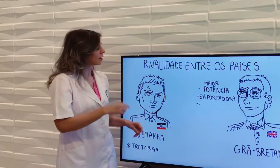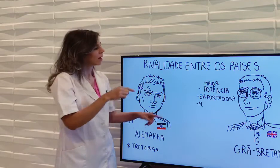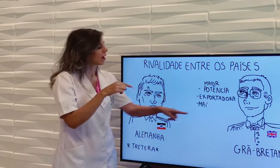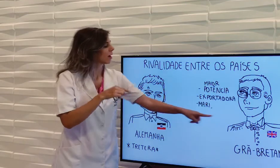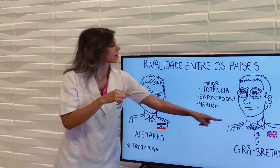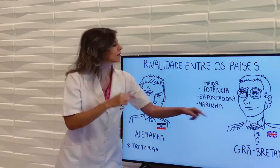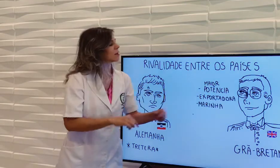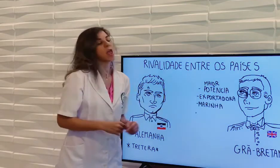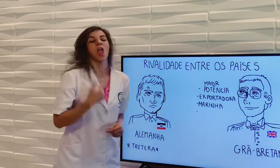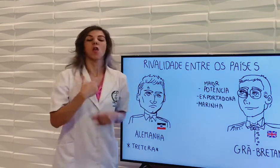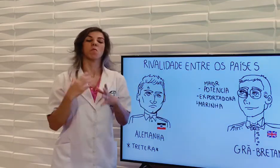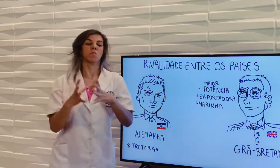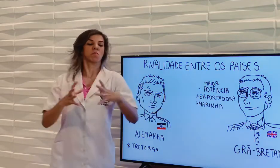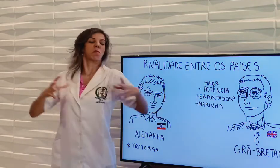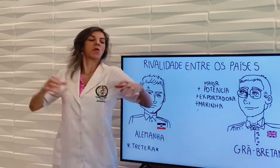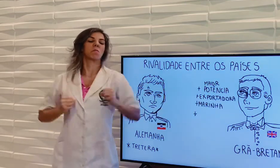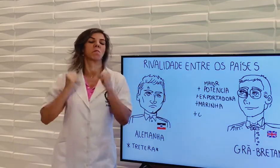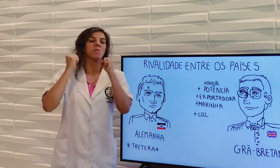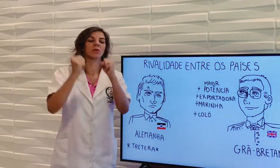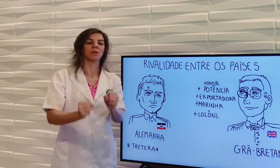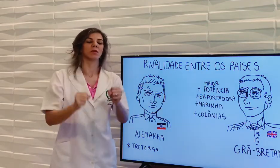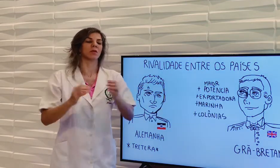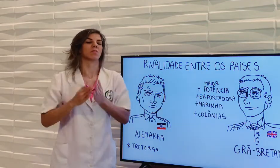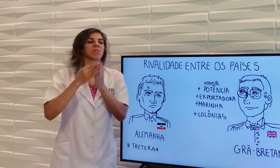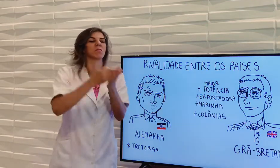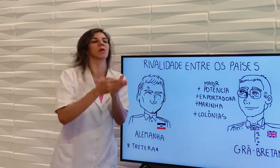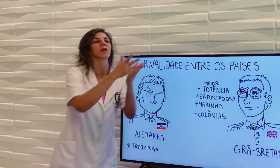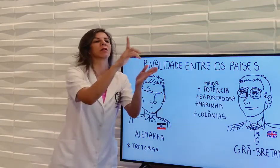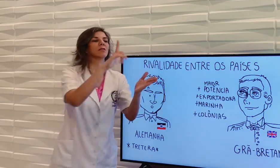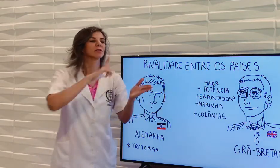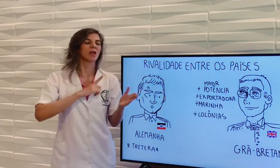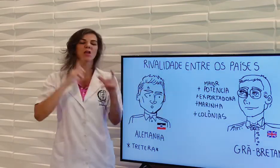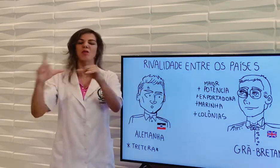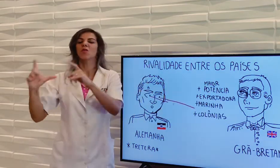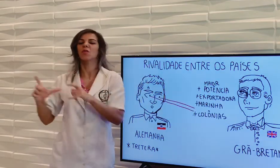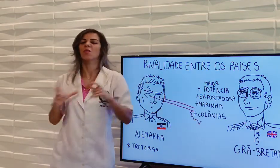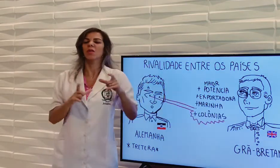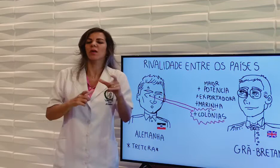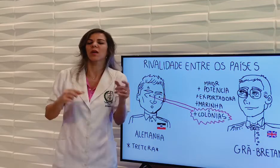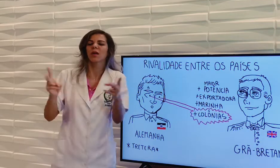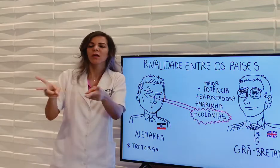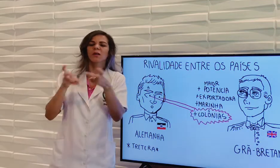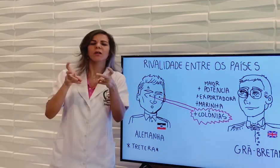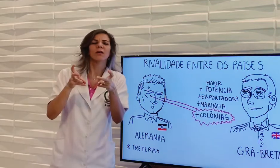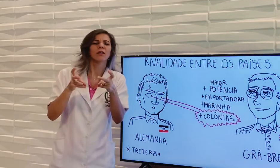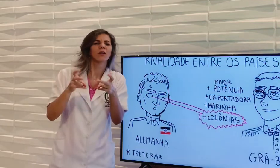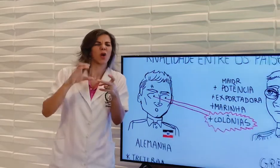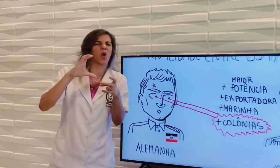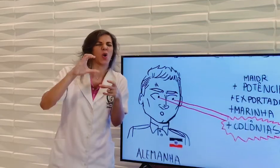maior marinha e tinha o maior número de colônias. Peraí, colônias?